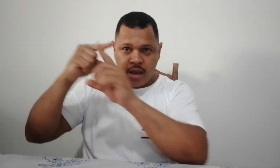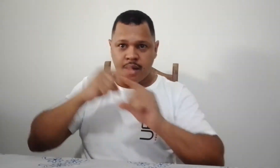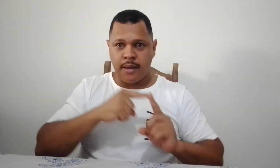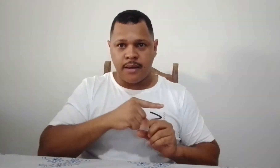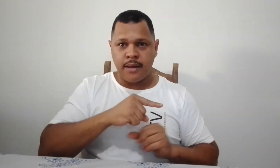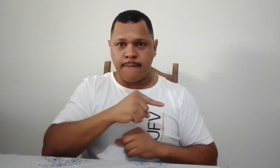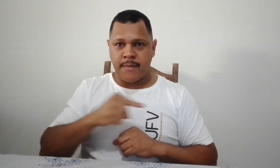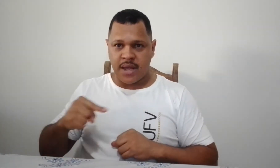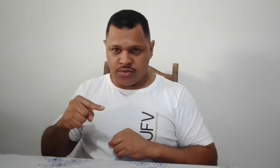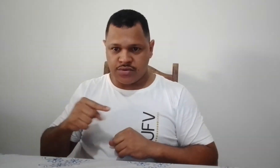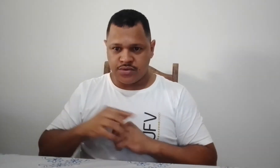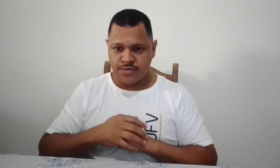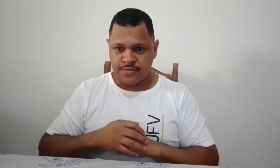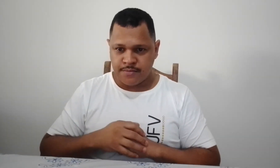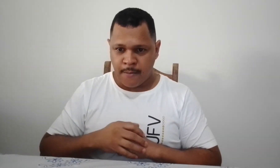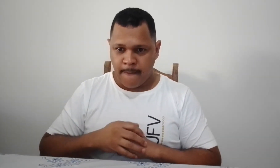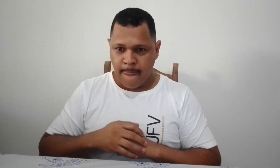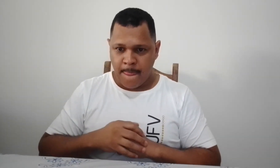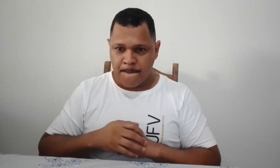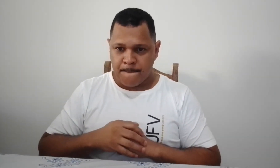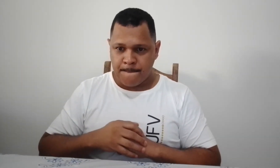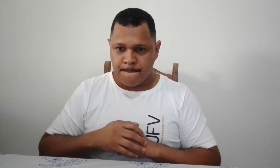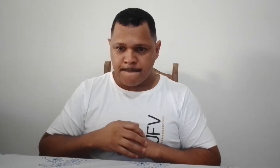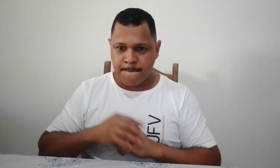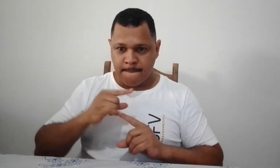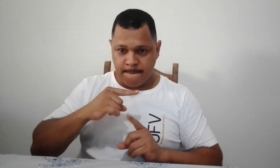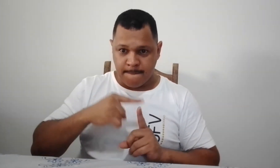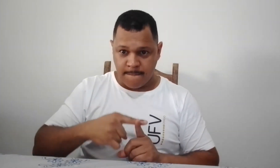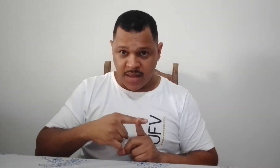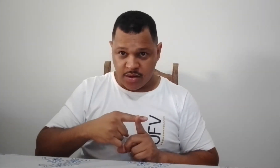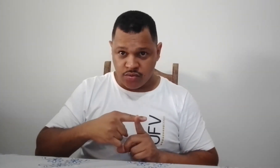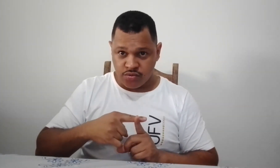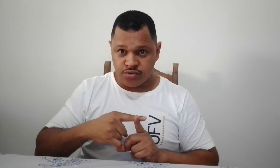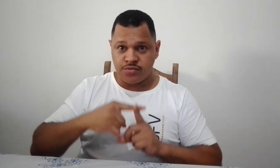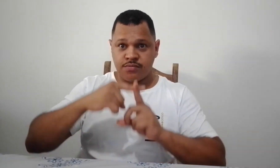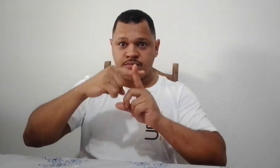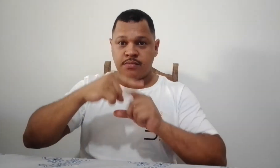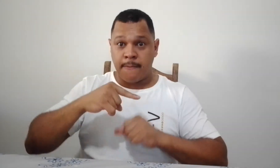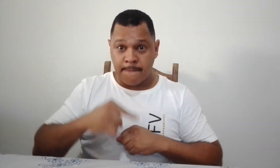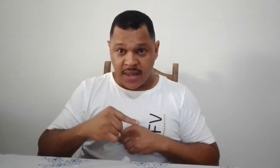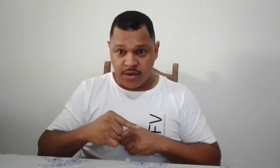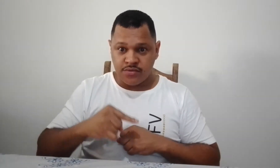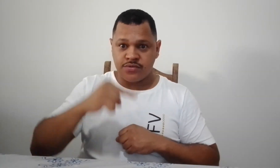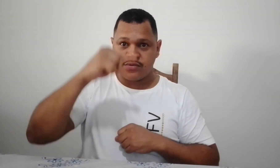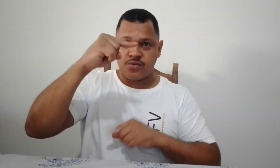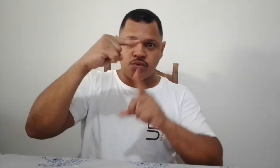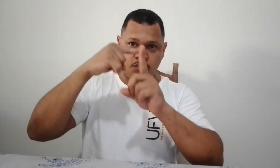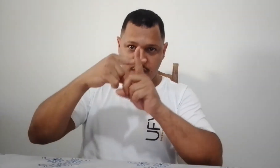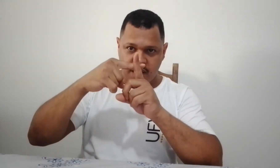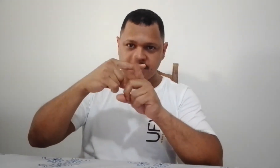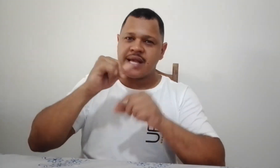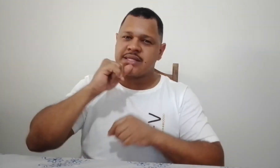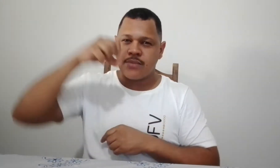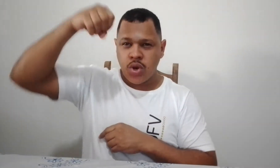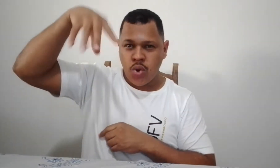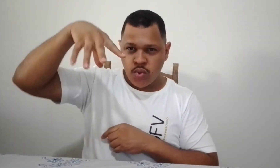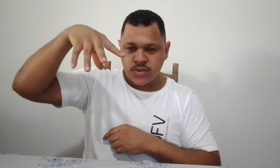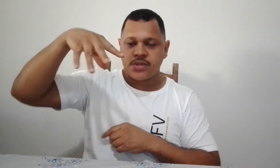Os elétrons se recombinam com os mais, passando no filamento de uma lâmpada, por exemplo. A corrente é contínua, porque